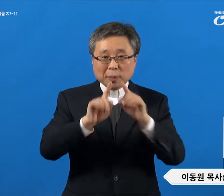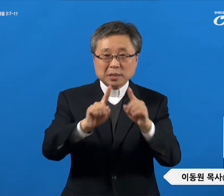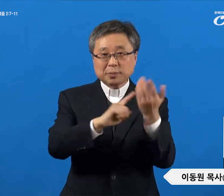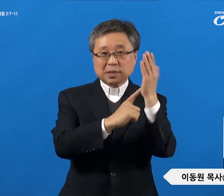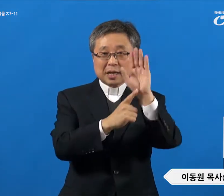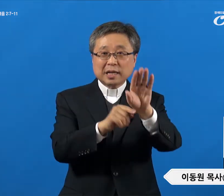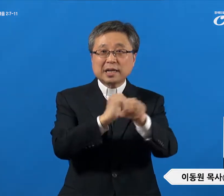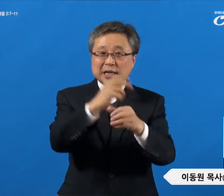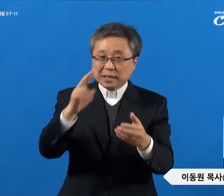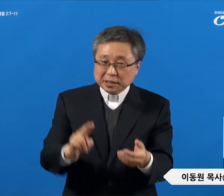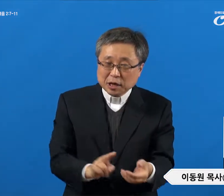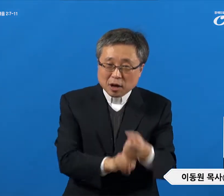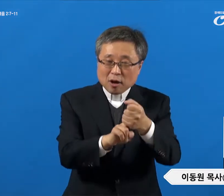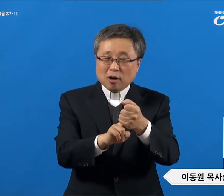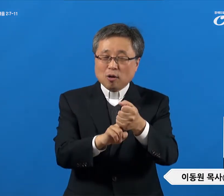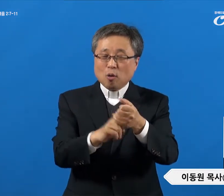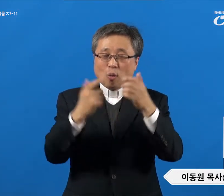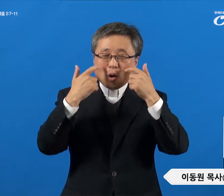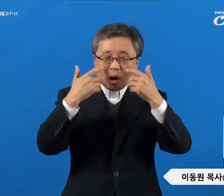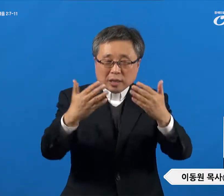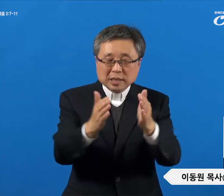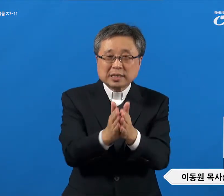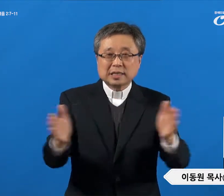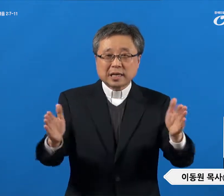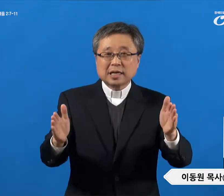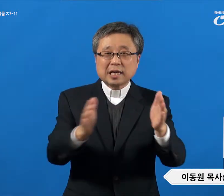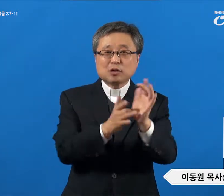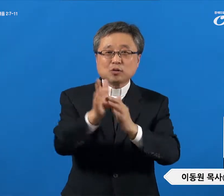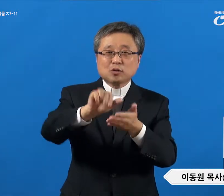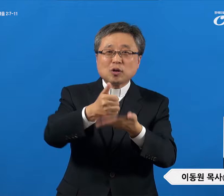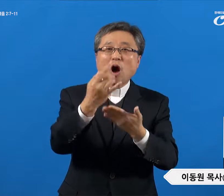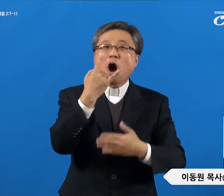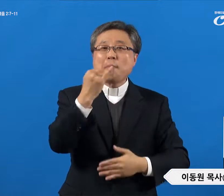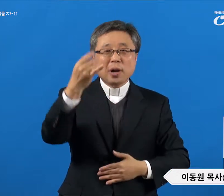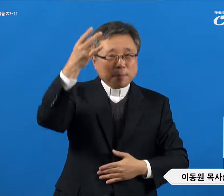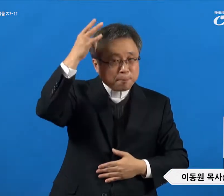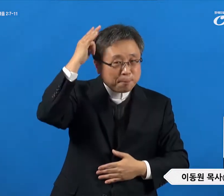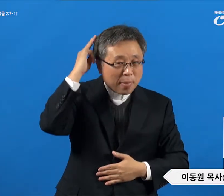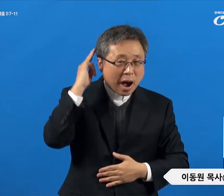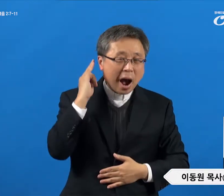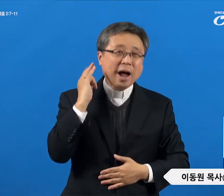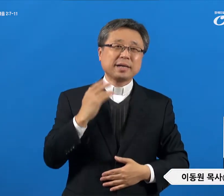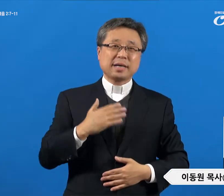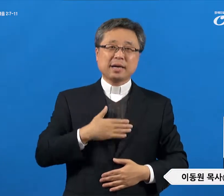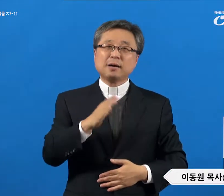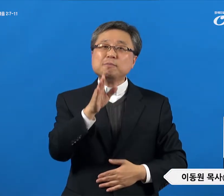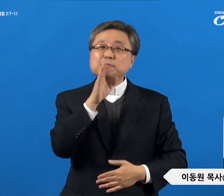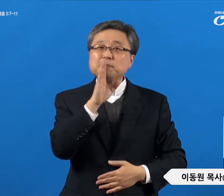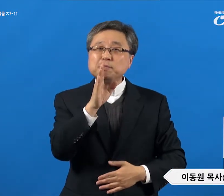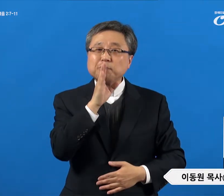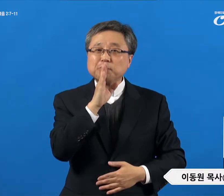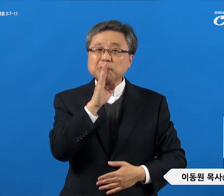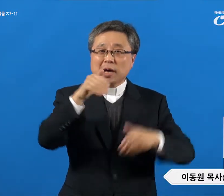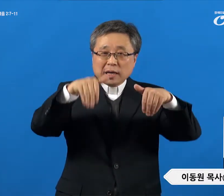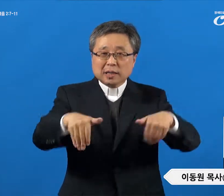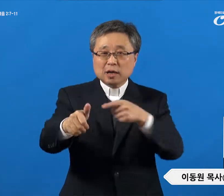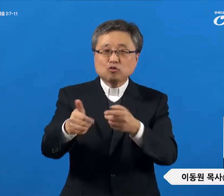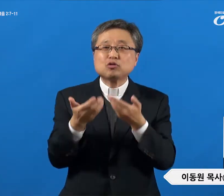기적의 결정적인 출발점은 예수님의 어머니 마리아가 하인들을 향해 주신 말씀에서부터 시작이 됩니다. 자, 본문